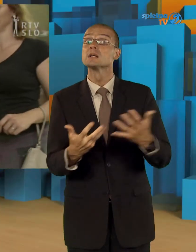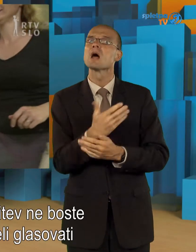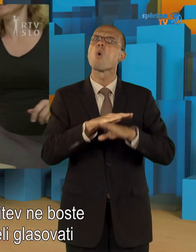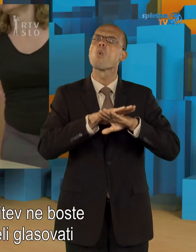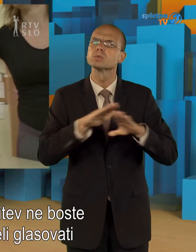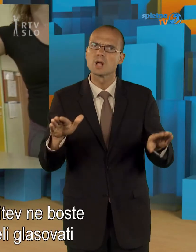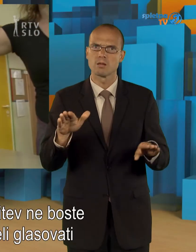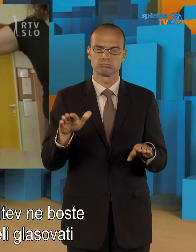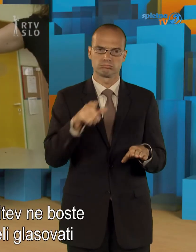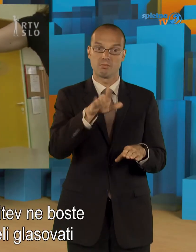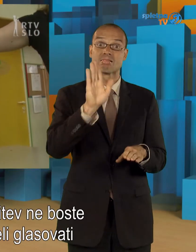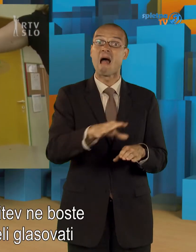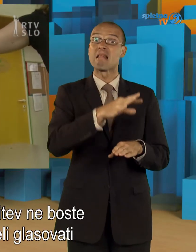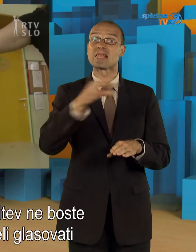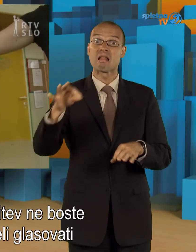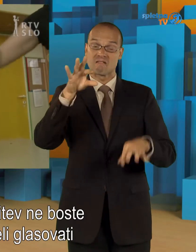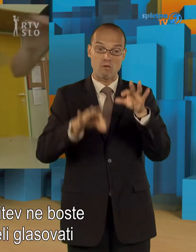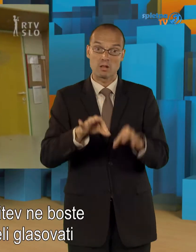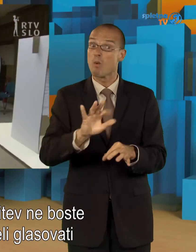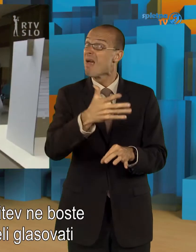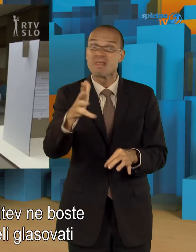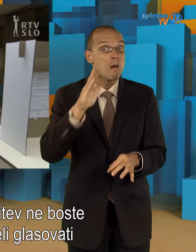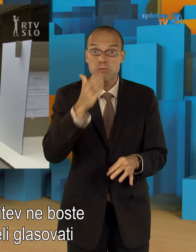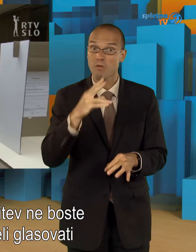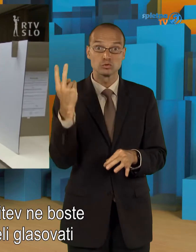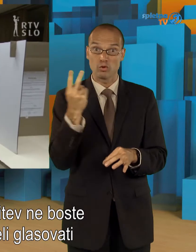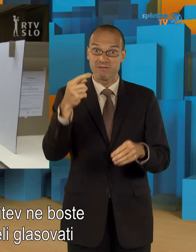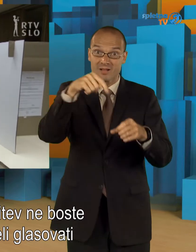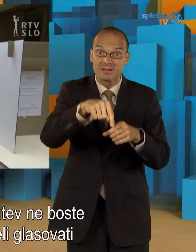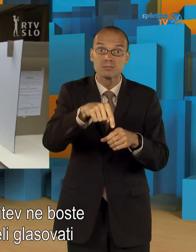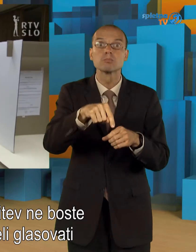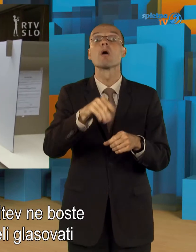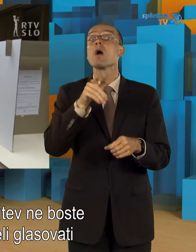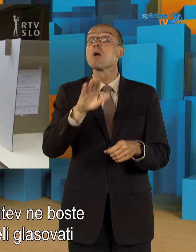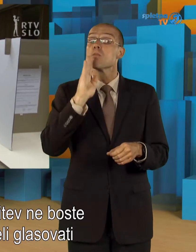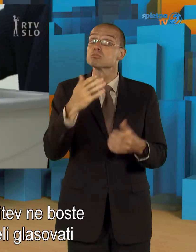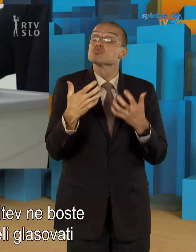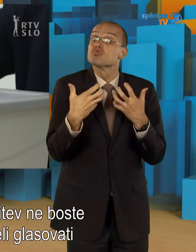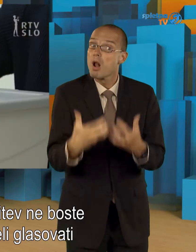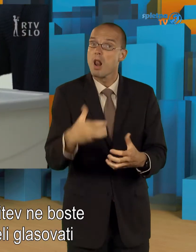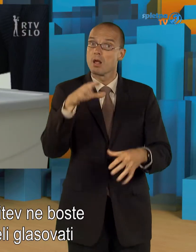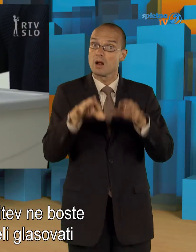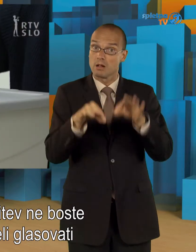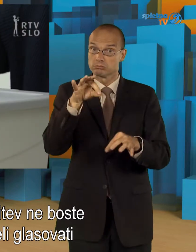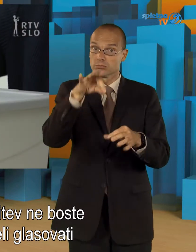Za vse, ki na dan volitev ne boste v Sloveniji in bi želeli glasovati v tujini, je rok za ta način glasovanja